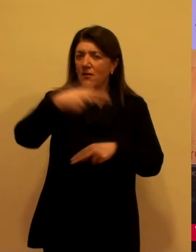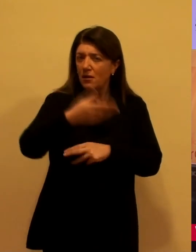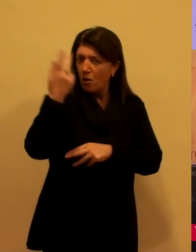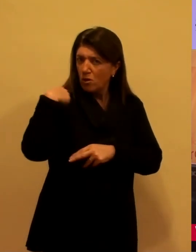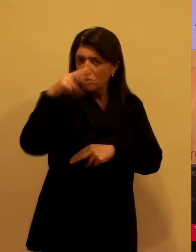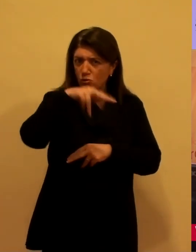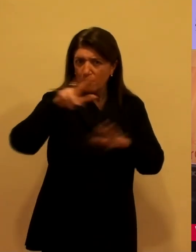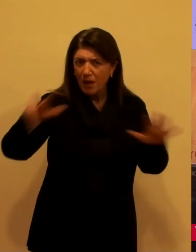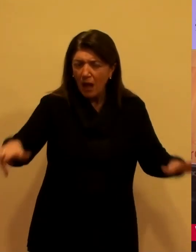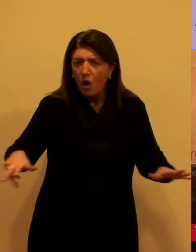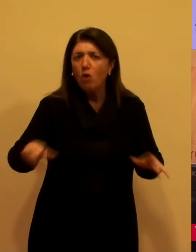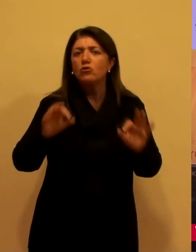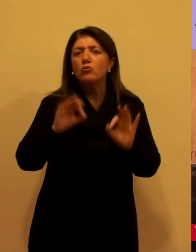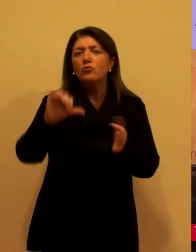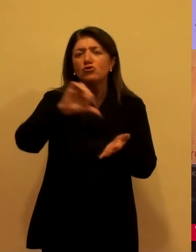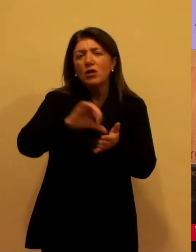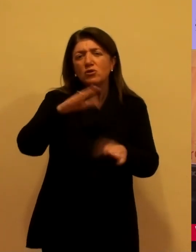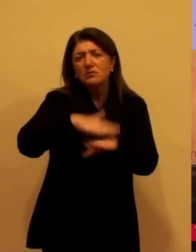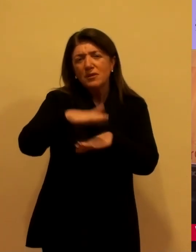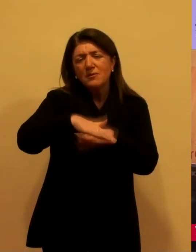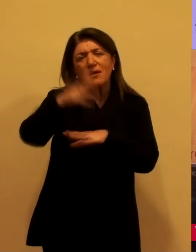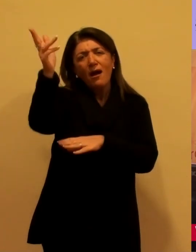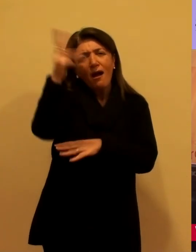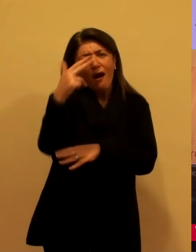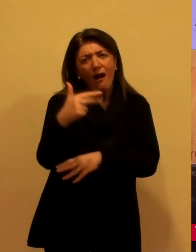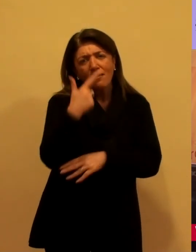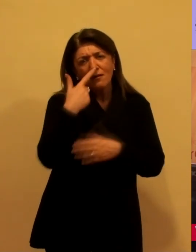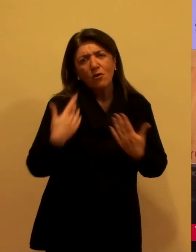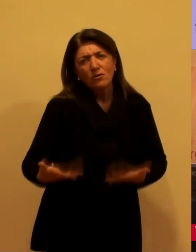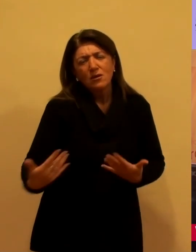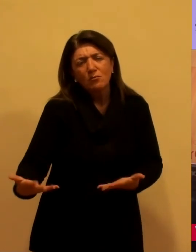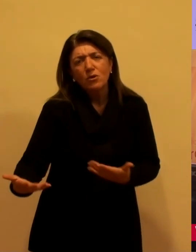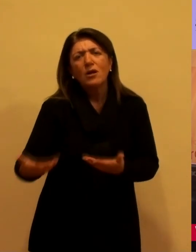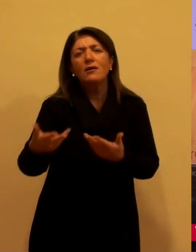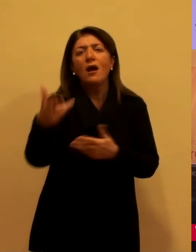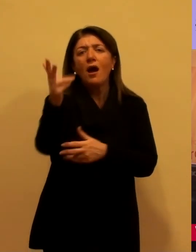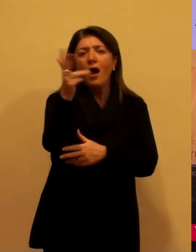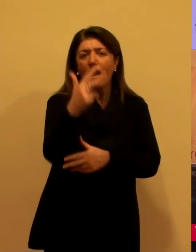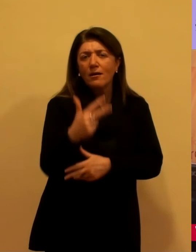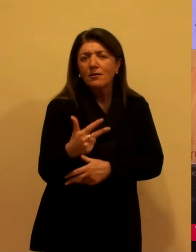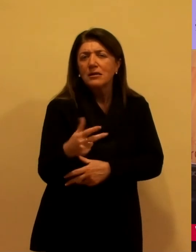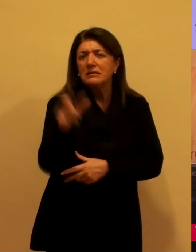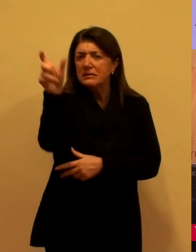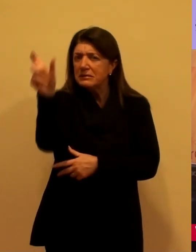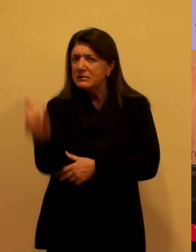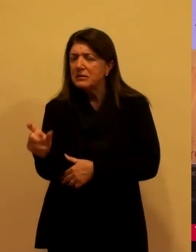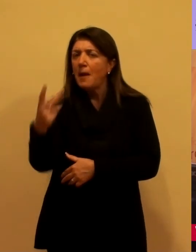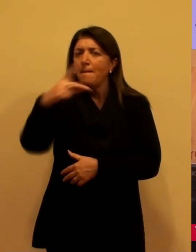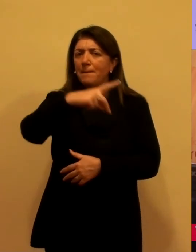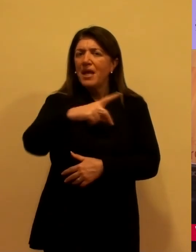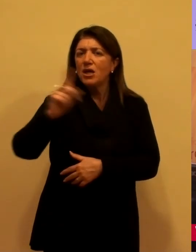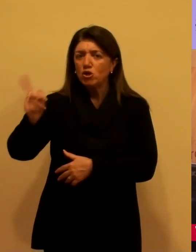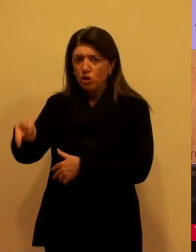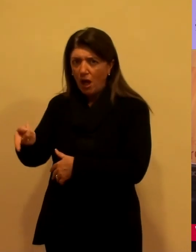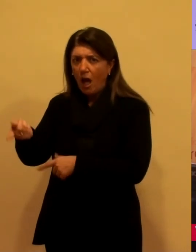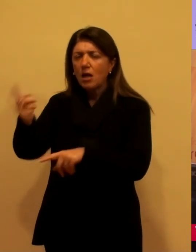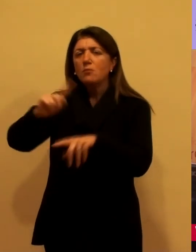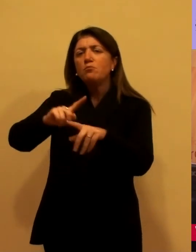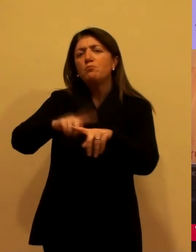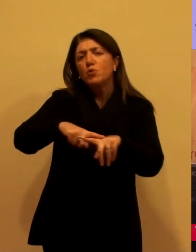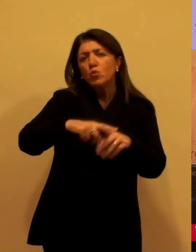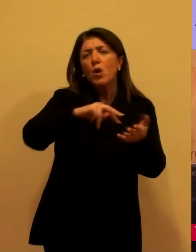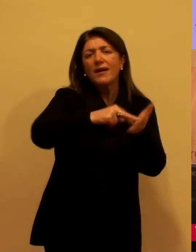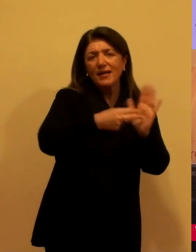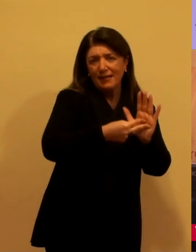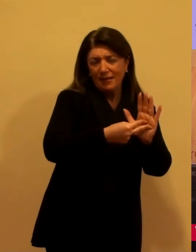arte contemporanea che è stato concepito dall'artista Piero Gilardi e dall'architetto Gianluca Cosmancini. Allora,